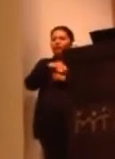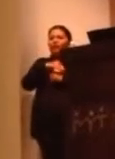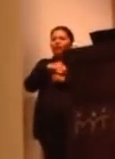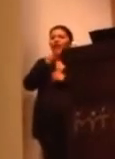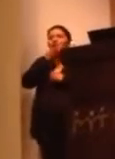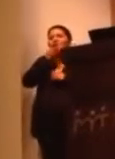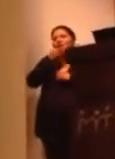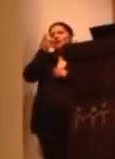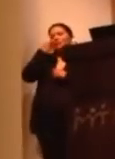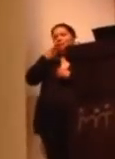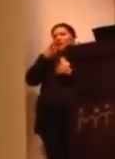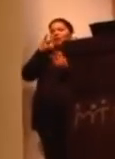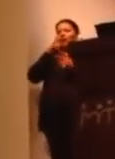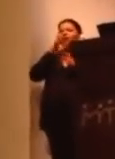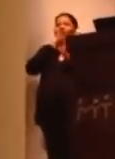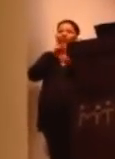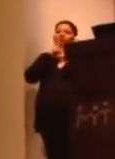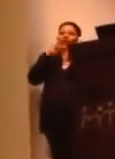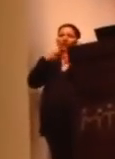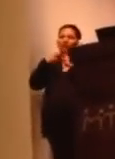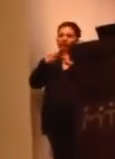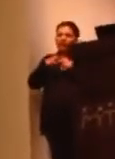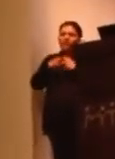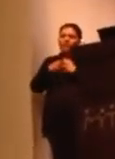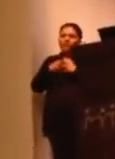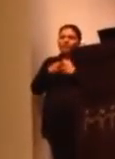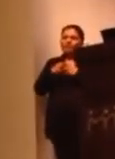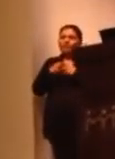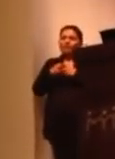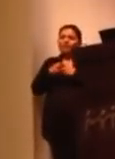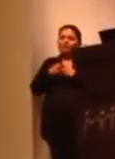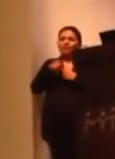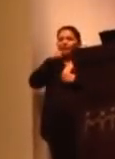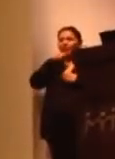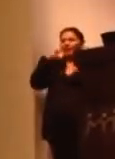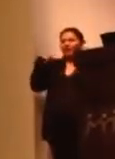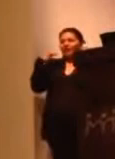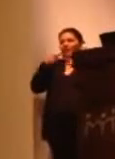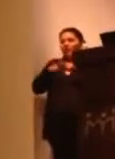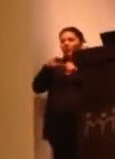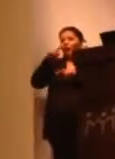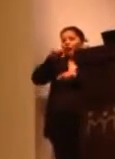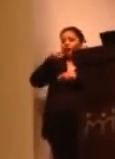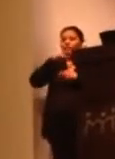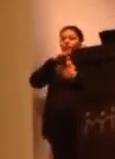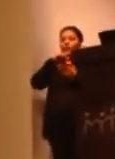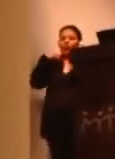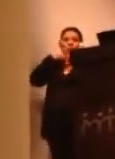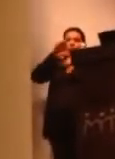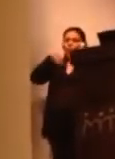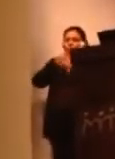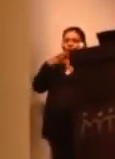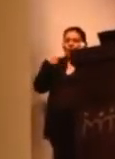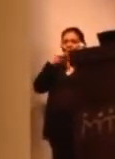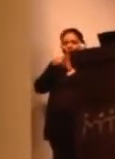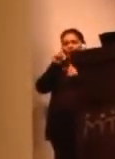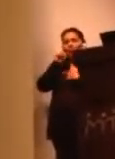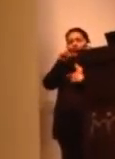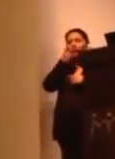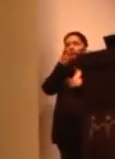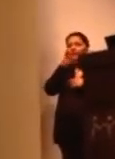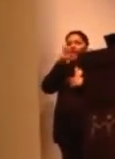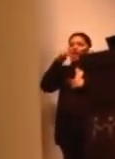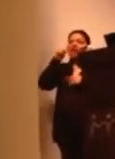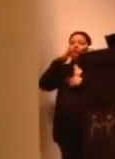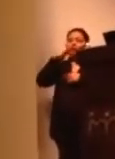niño respondió, el niño está con ciertos problemas, entonces tiene TDAH. No podemos hacer ese tipo